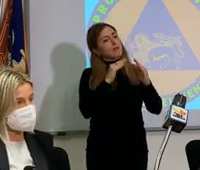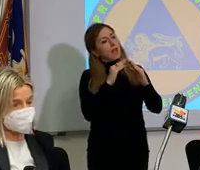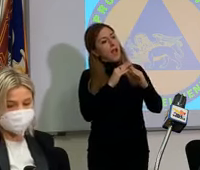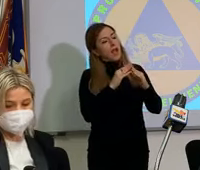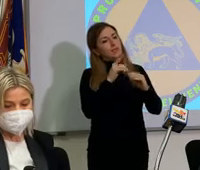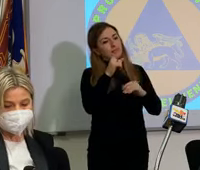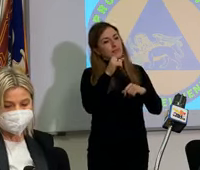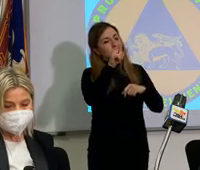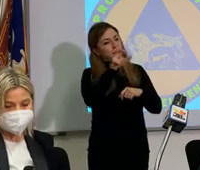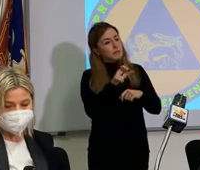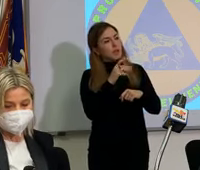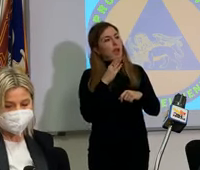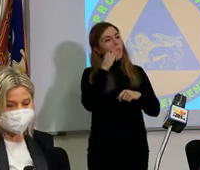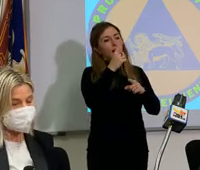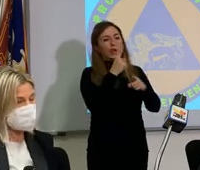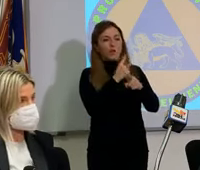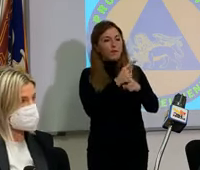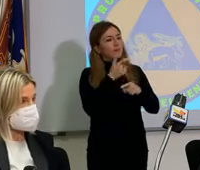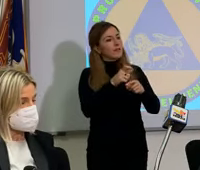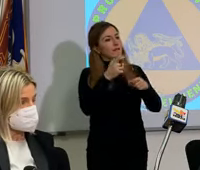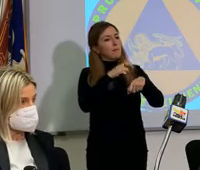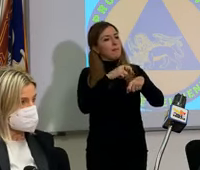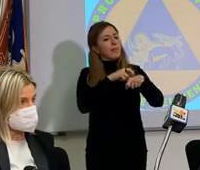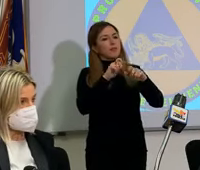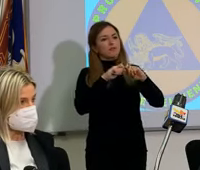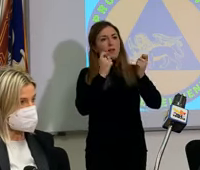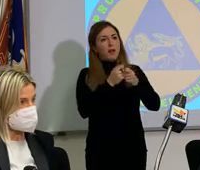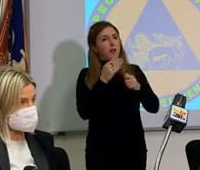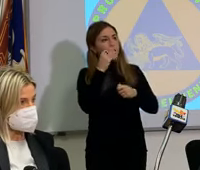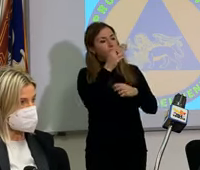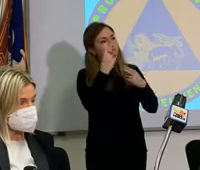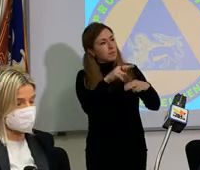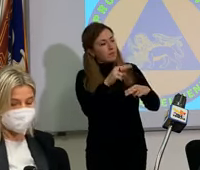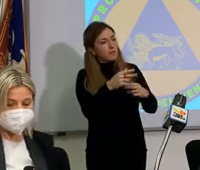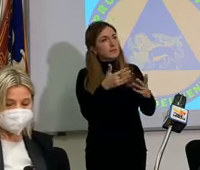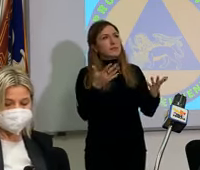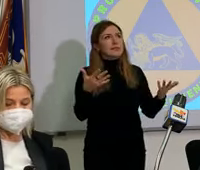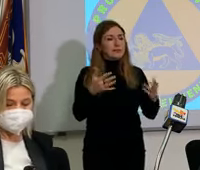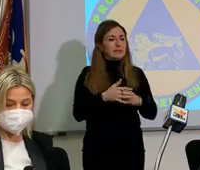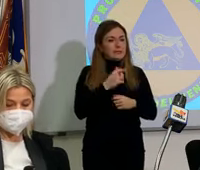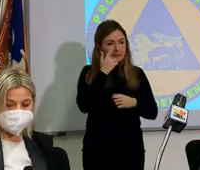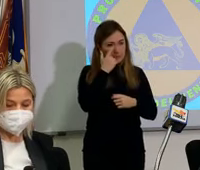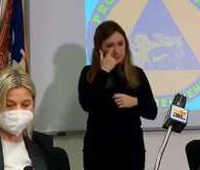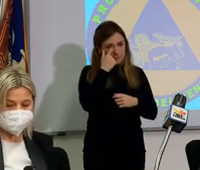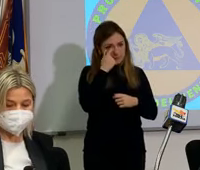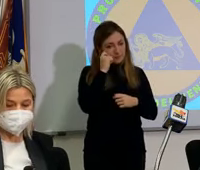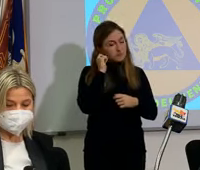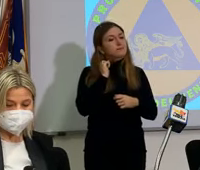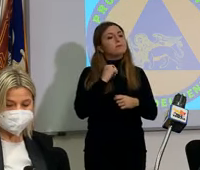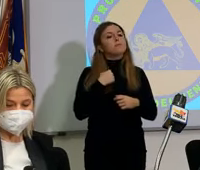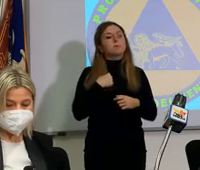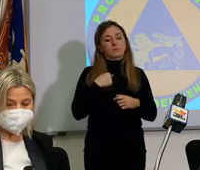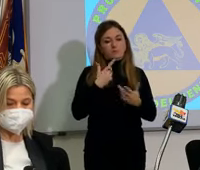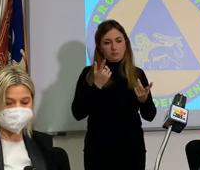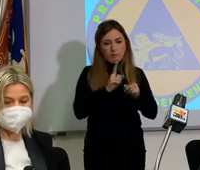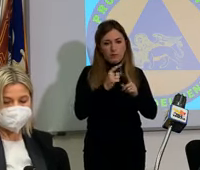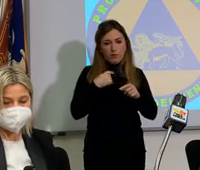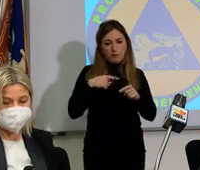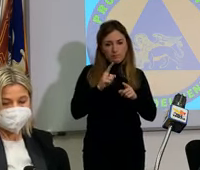paziente perché non medico non andava abbiamo detto in maniera riservata e